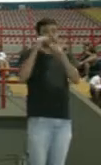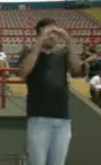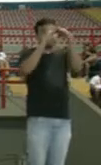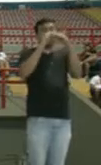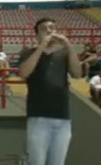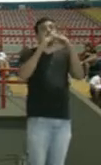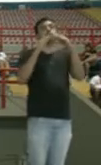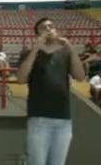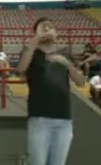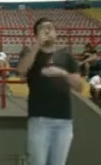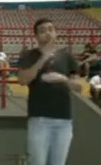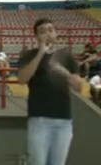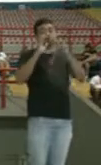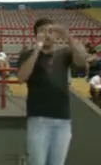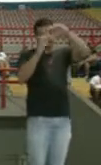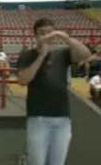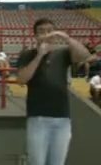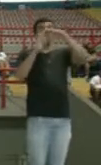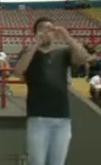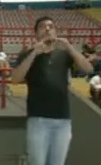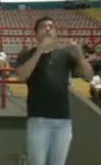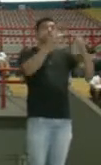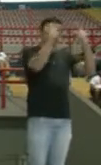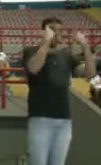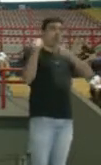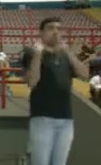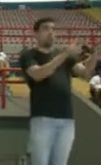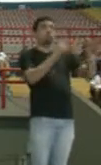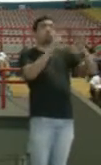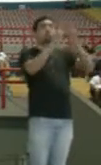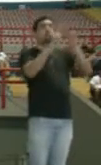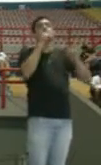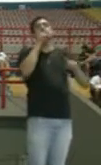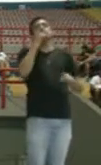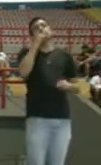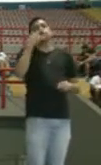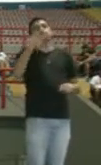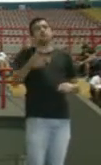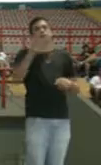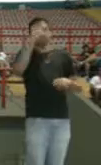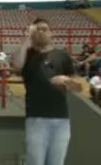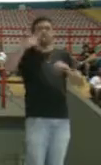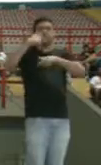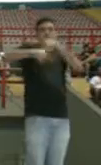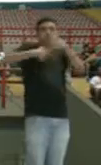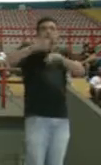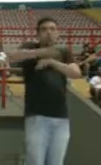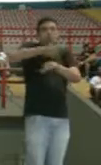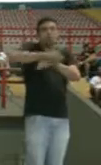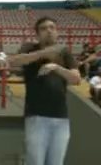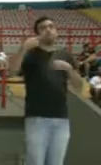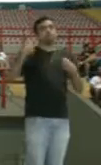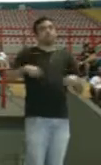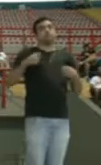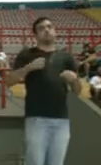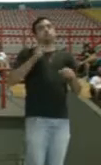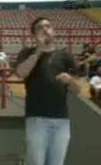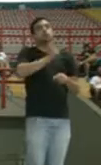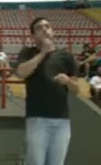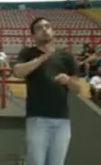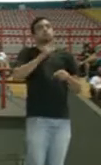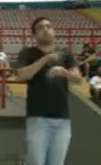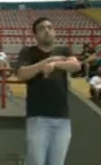A igreja também condenou a Revolução Industrial. Ela dizia que os trabalhadores tinham que tomar com paciência